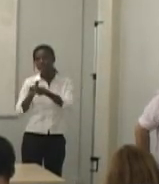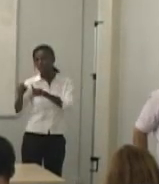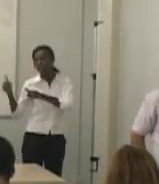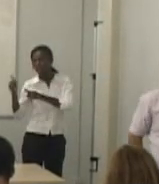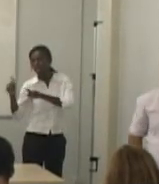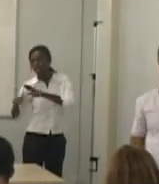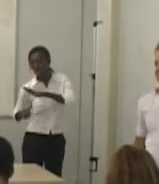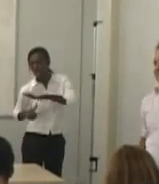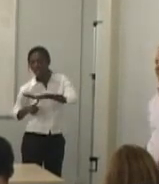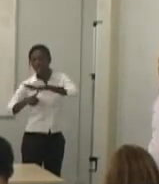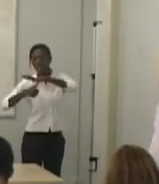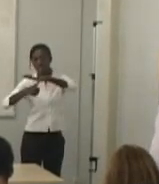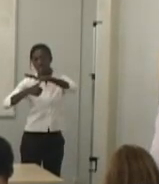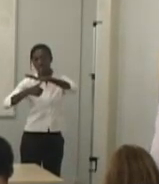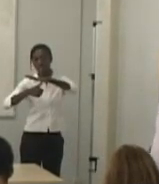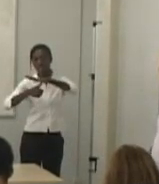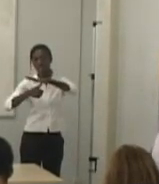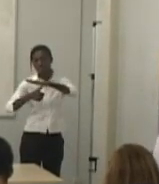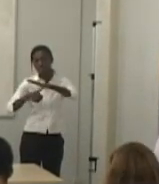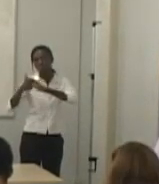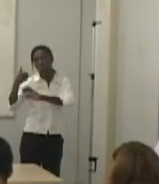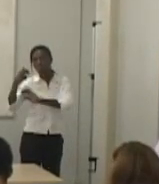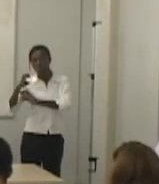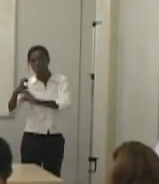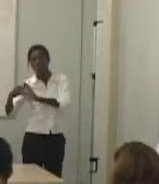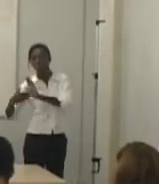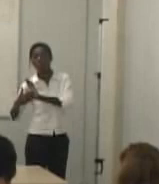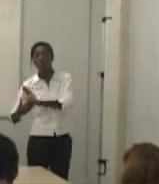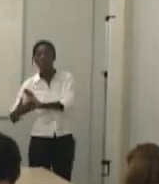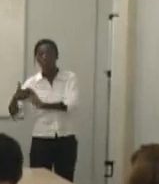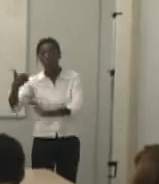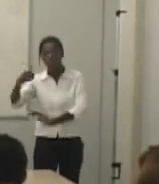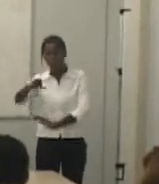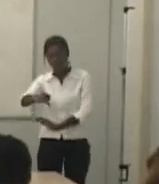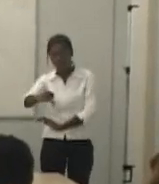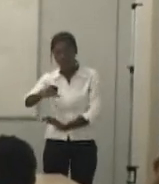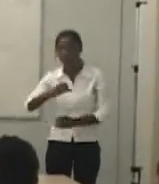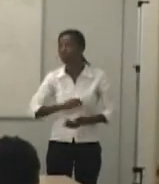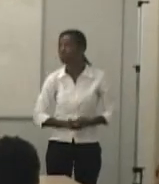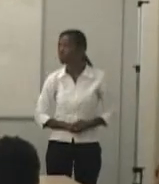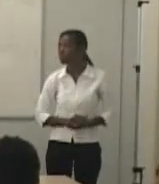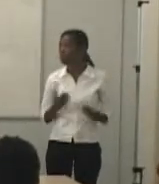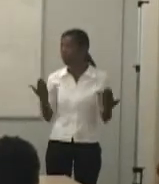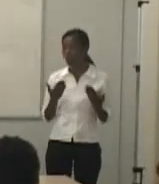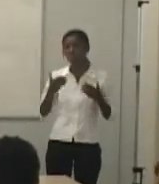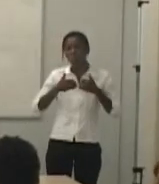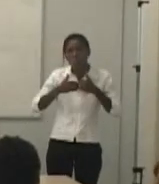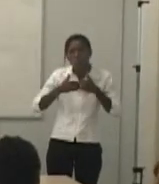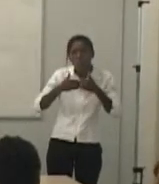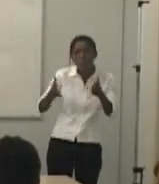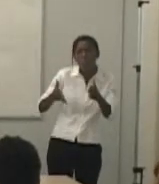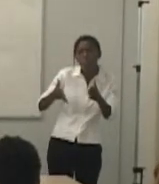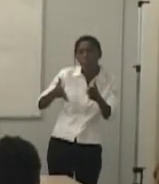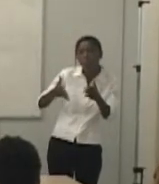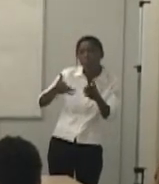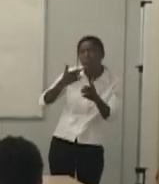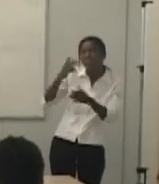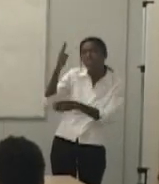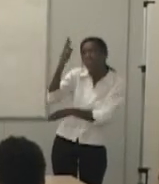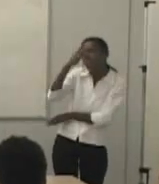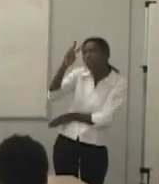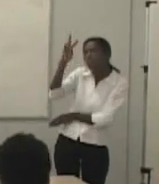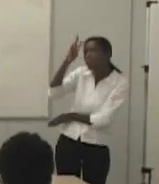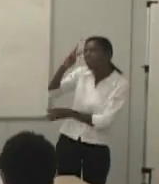respectivamente pro quadri 2015 e 2019 acho que eu vou começar contando uma história a história de